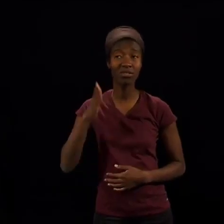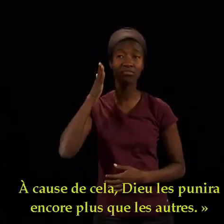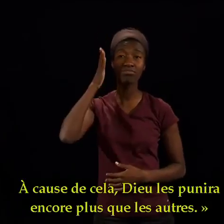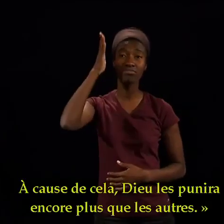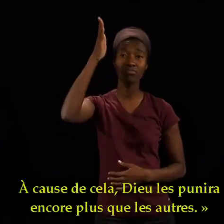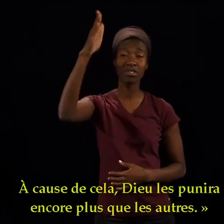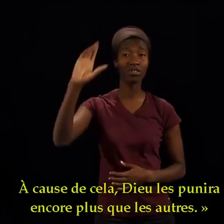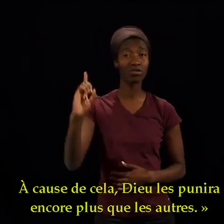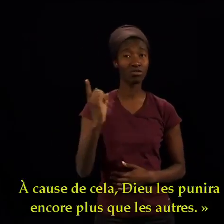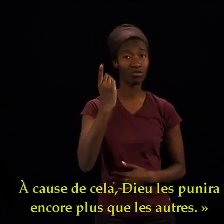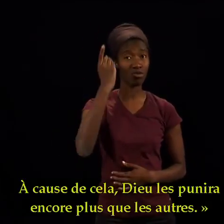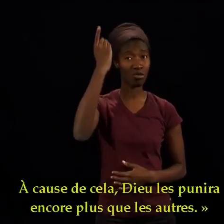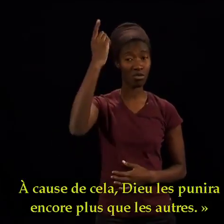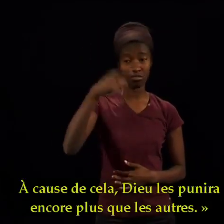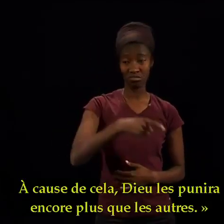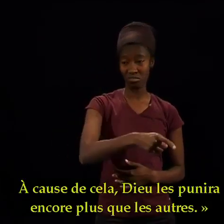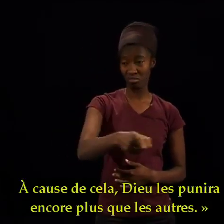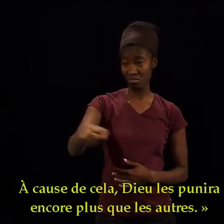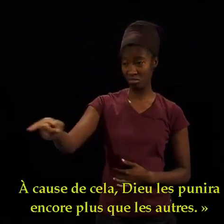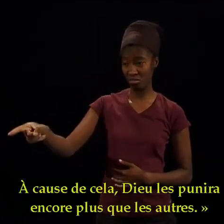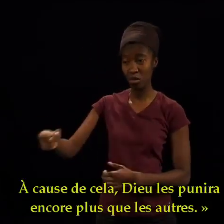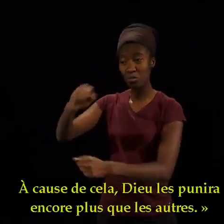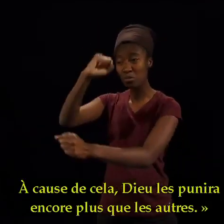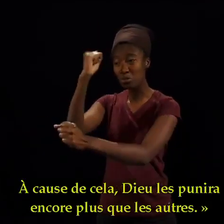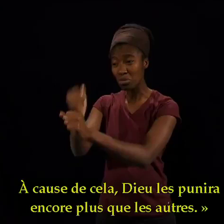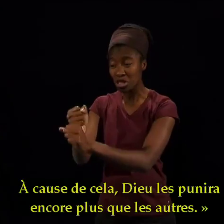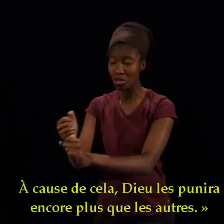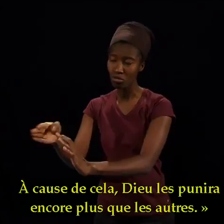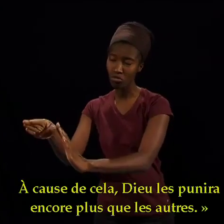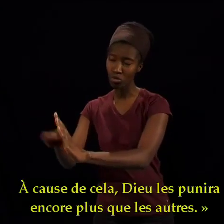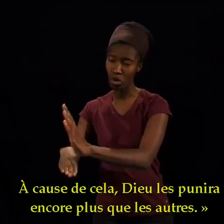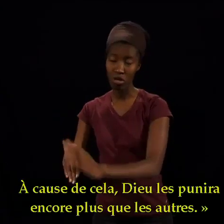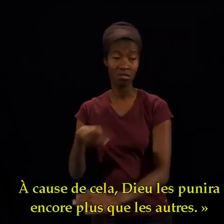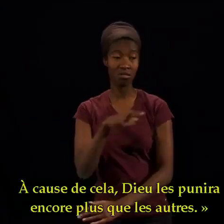À cause de cela, Dieu les punira encore plus que les autres.